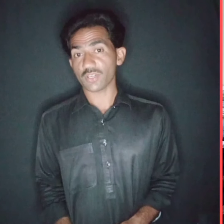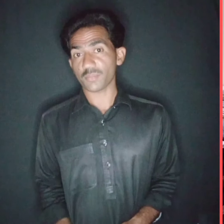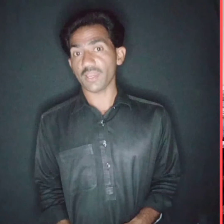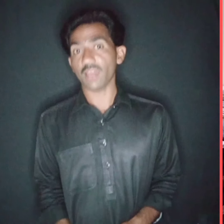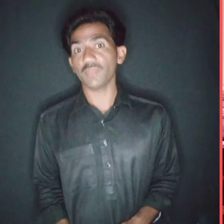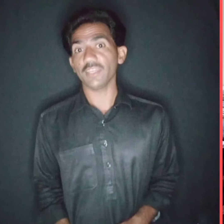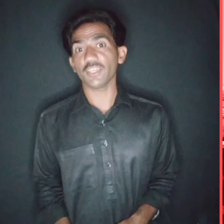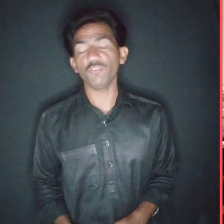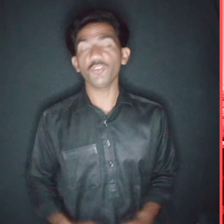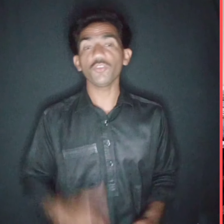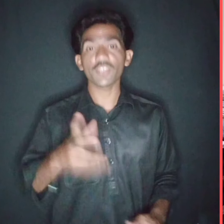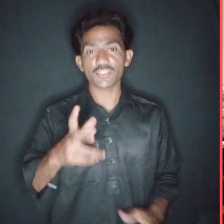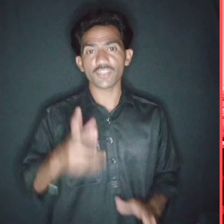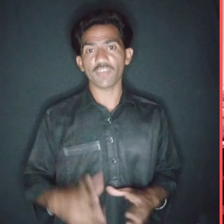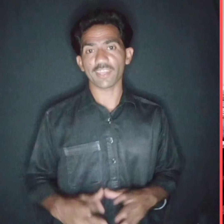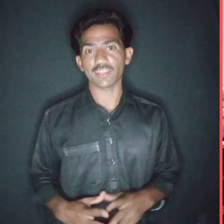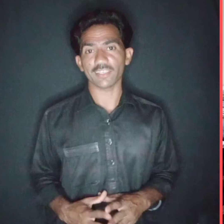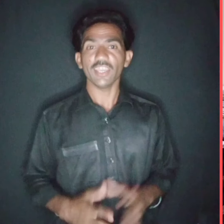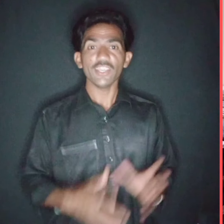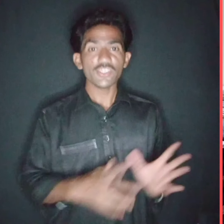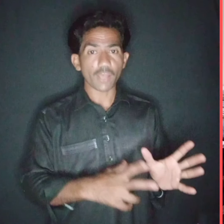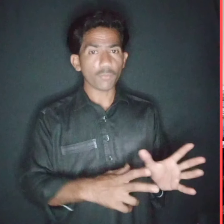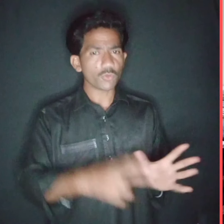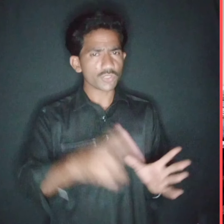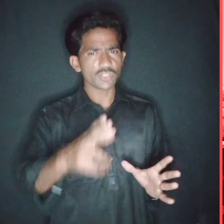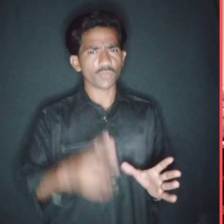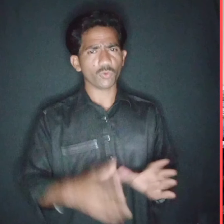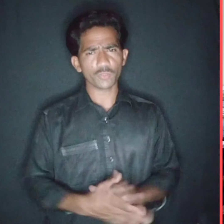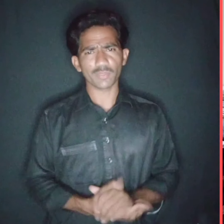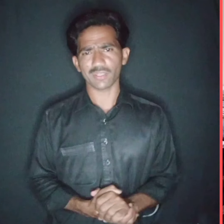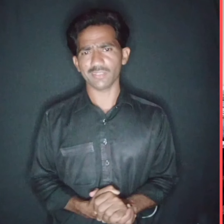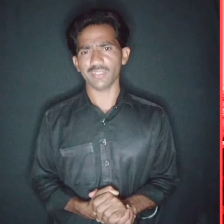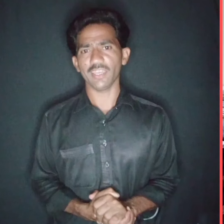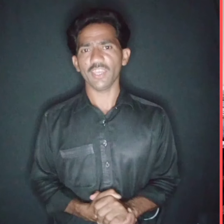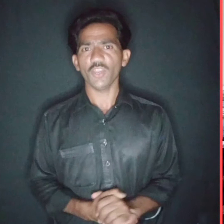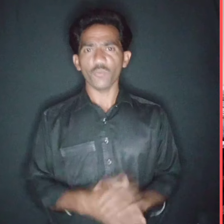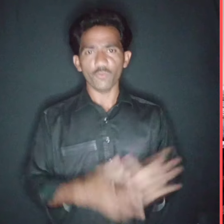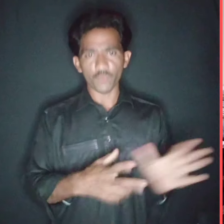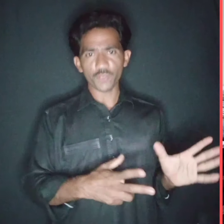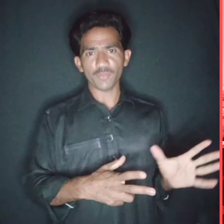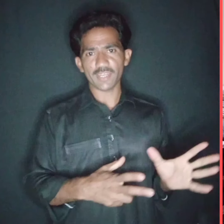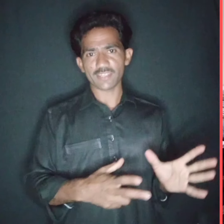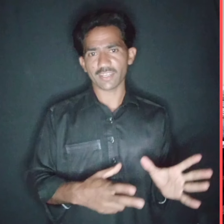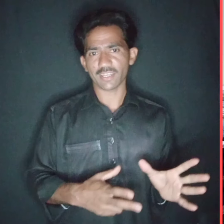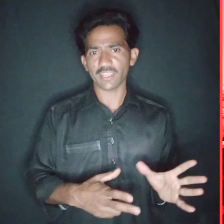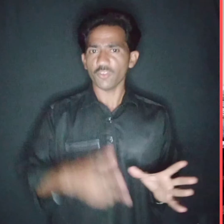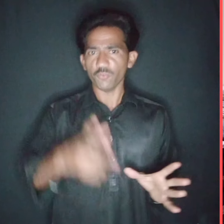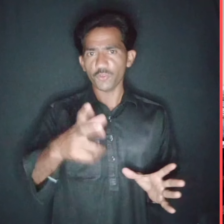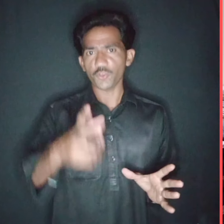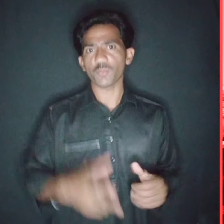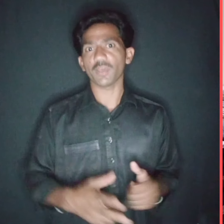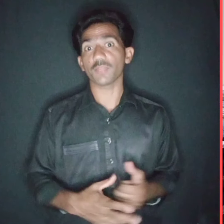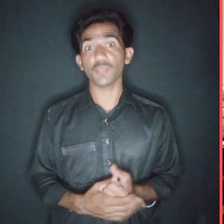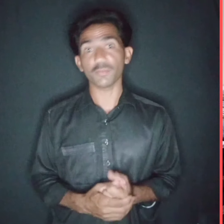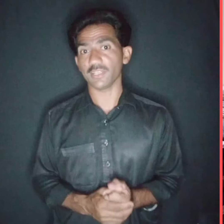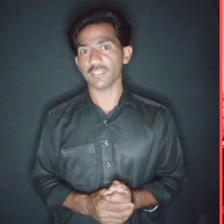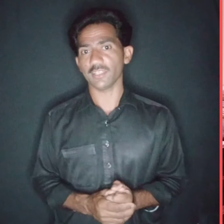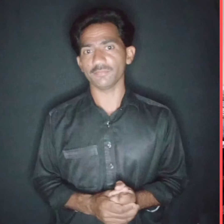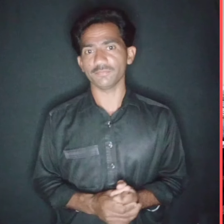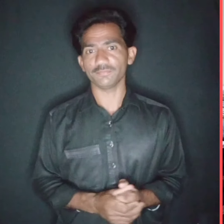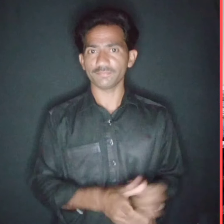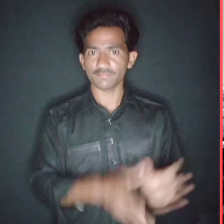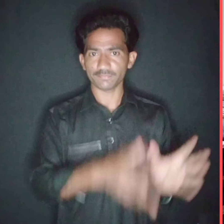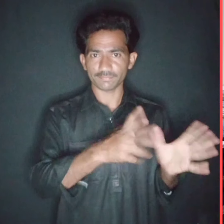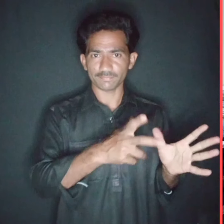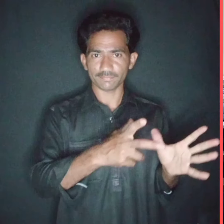टिकटॉक स्टार मिनाहल मलिक की वीडियो किसने वायरल की, सब कुछ इसने खुद बता दिया है। वीडियो मुलाहिज़ा करें, वीडियो के बाद फिर मिलते